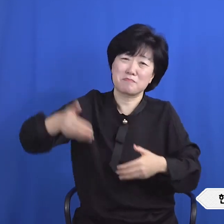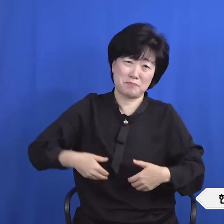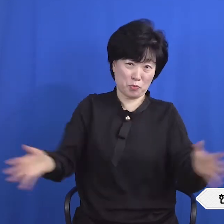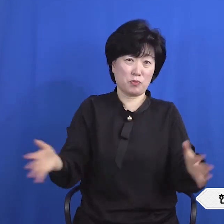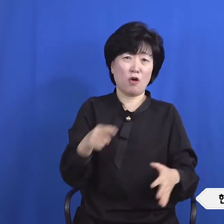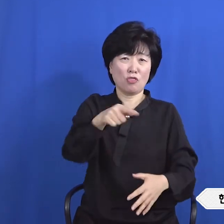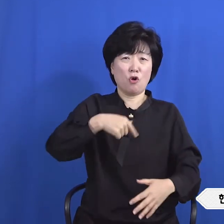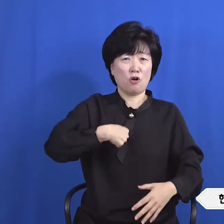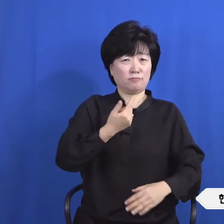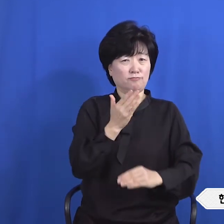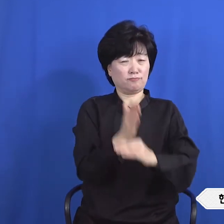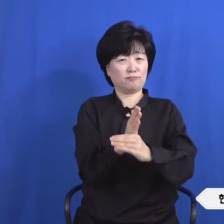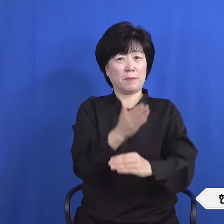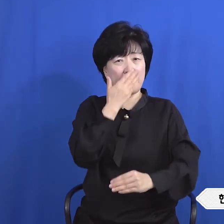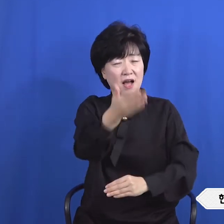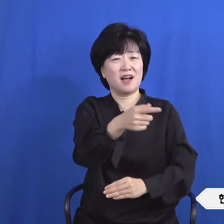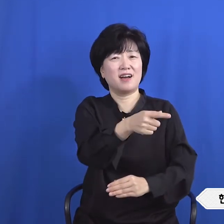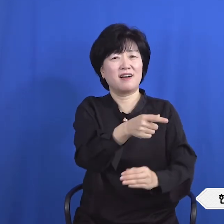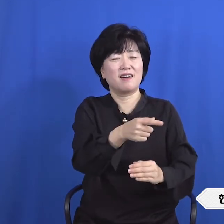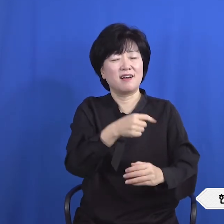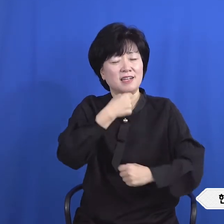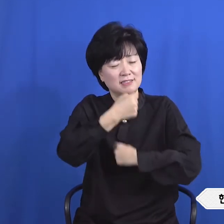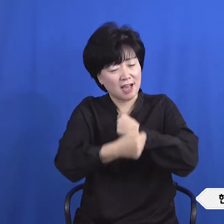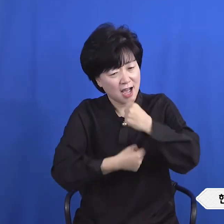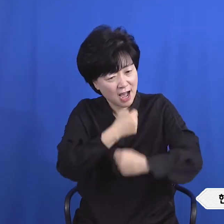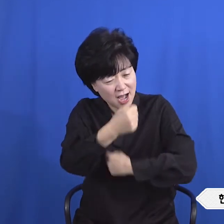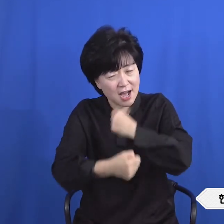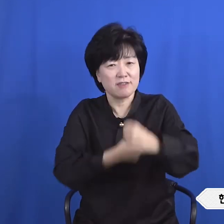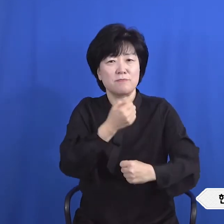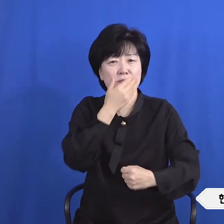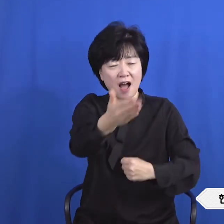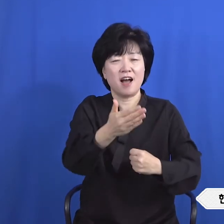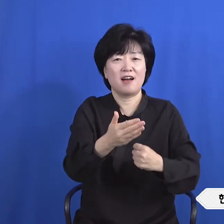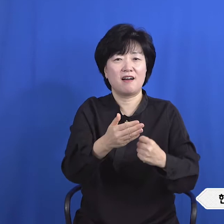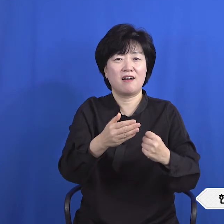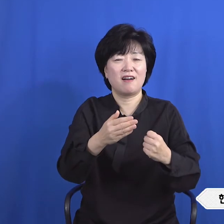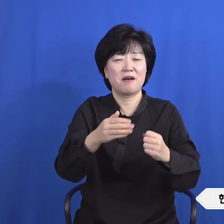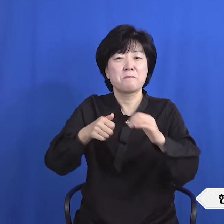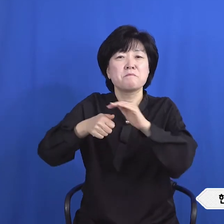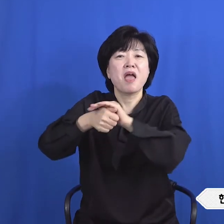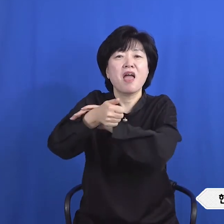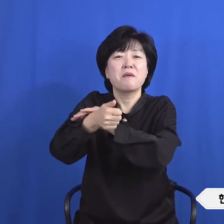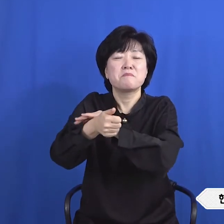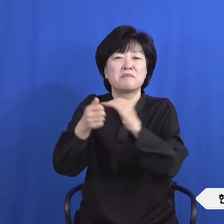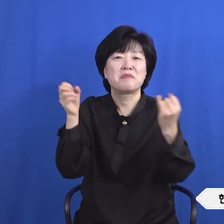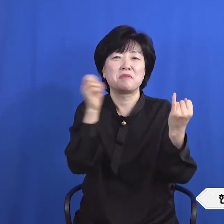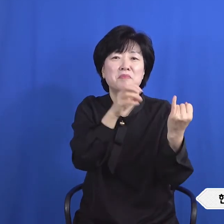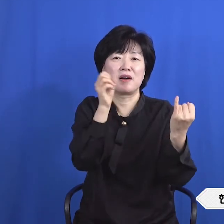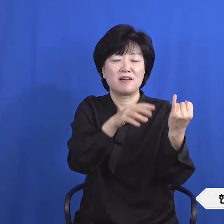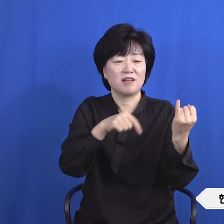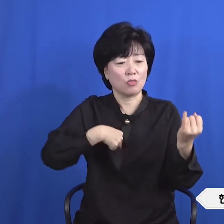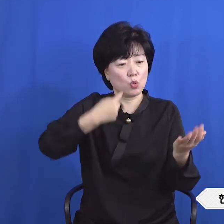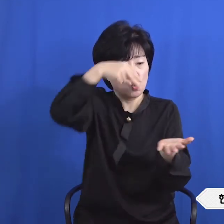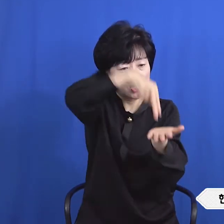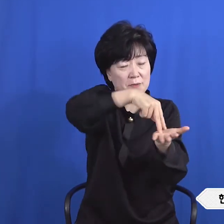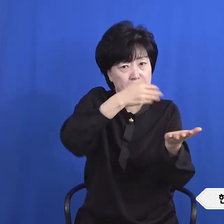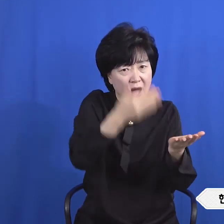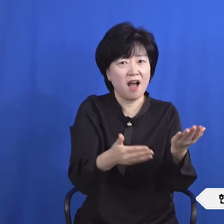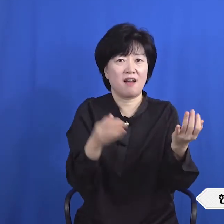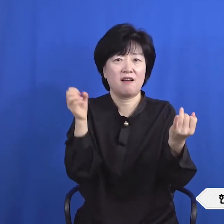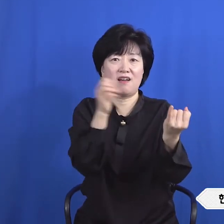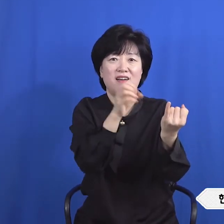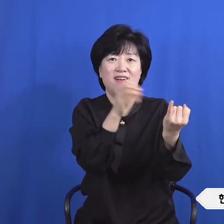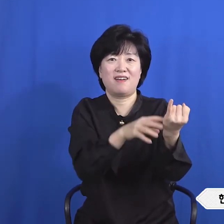그 말이죠. 한마디로 자율적인 존재가 되라는 것입니다. 독립적인 존재가 되라는 것입니다.